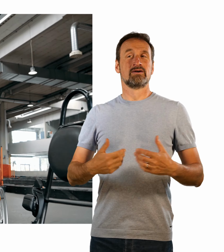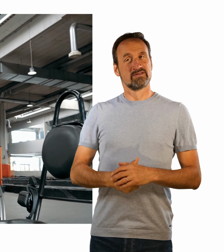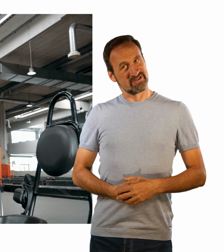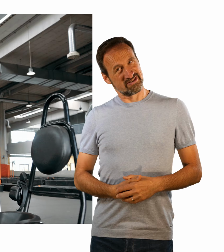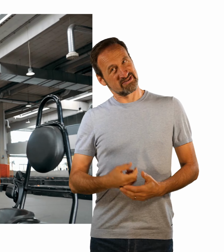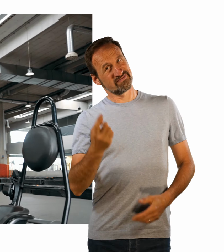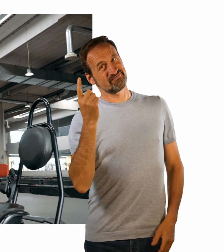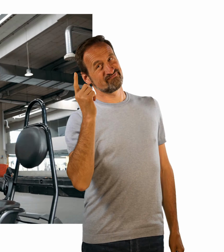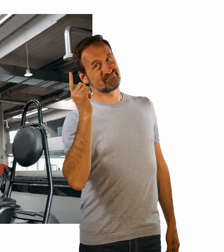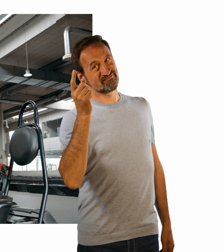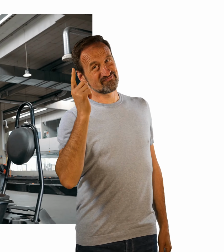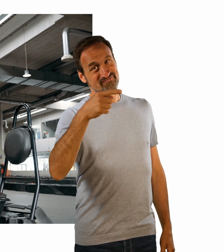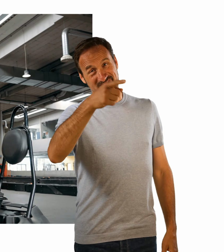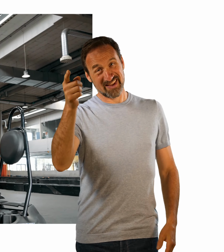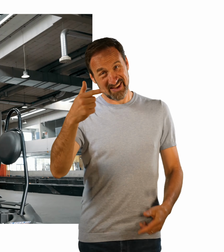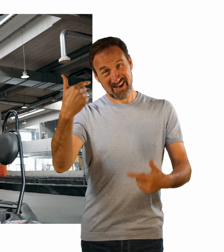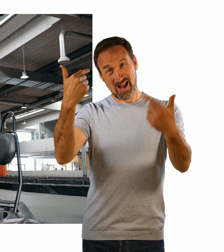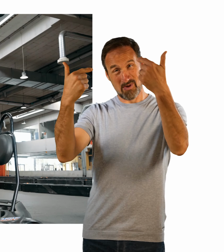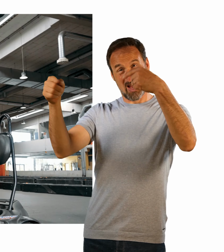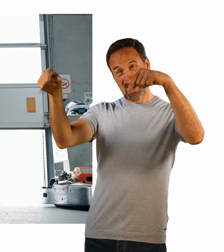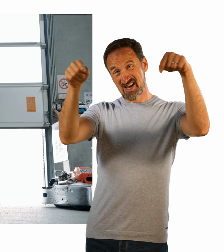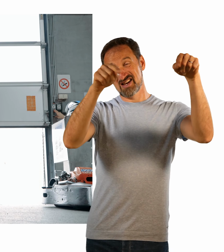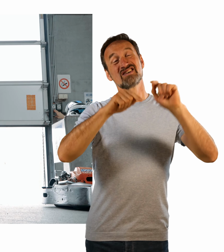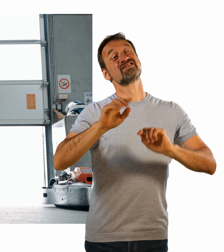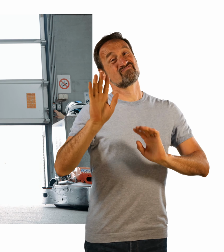hinter der Kamera, es wird wieder eine Chance geben.